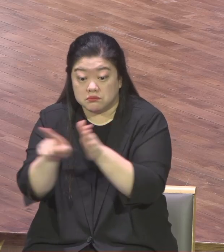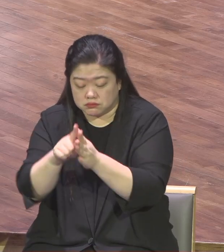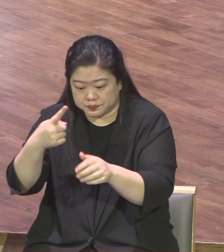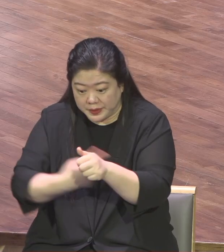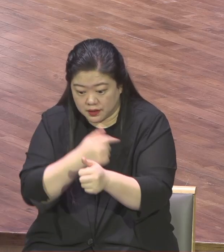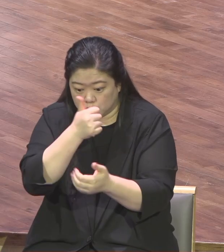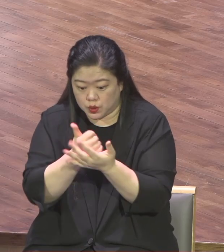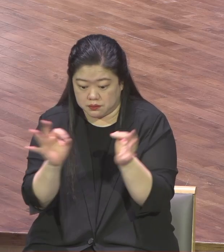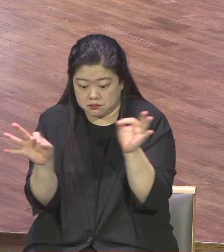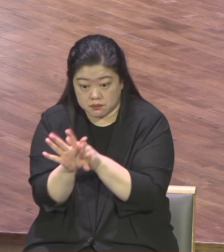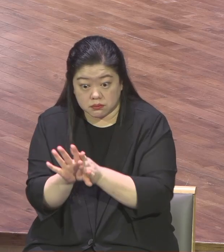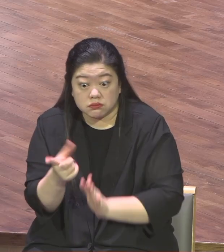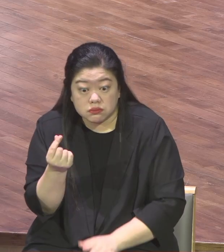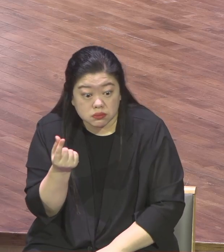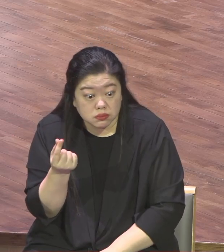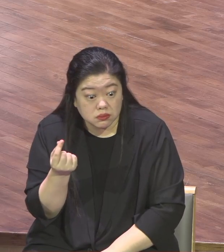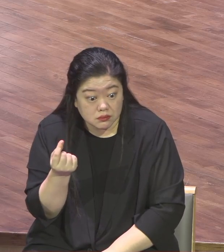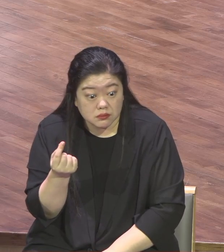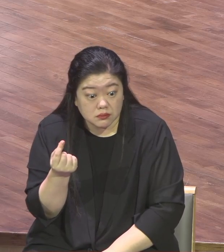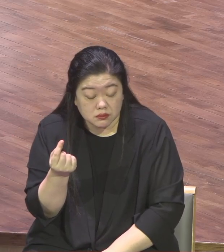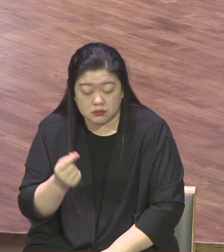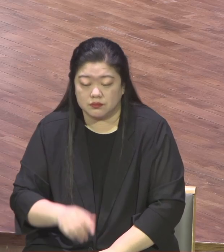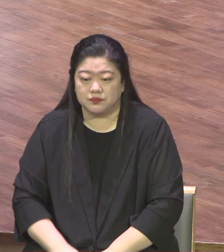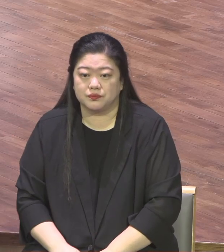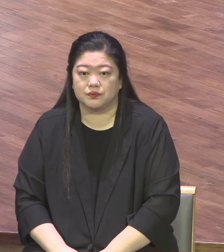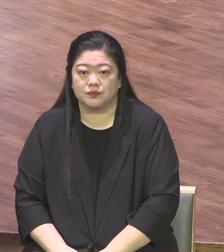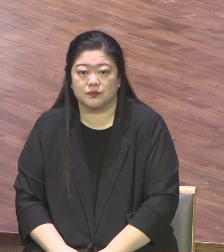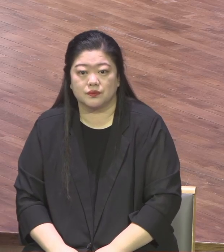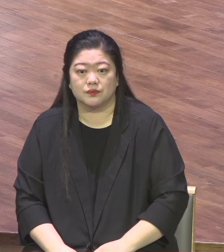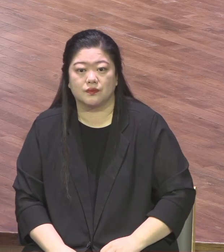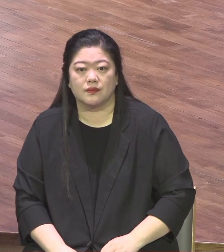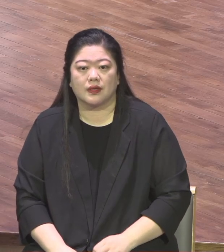곧 죄사함. 속량이라는 말이 헬라 말로